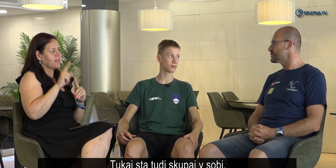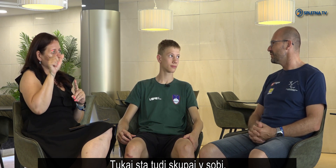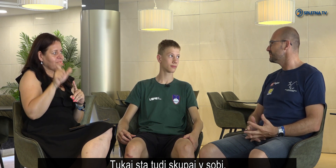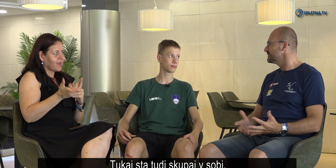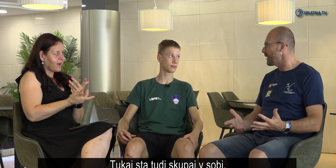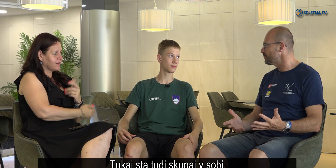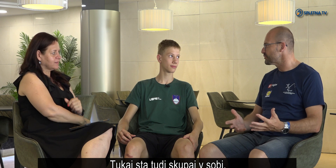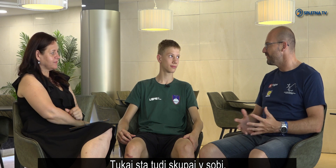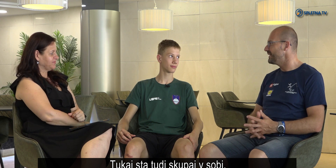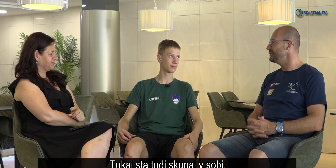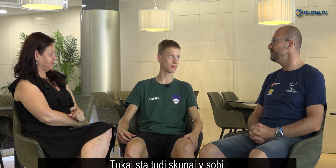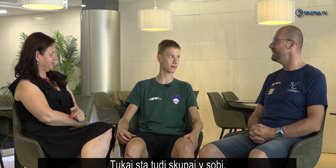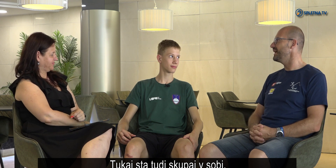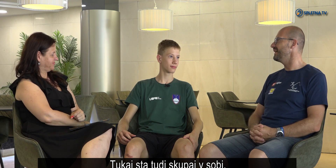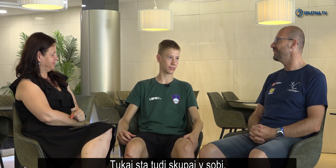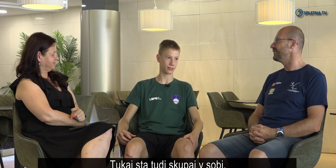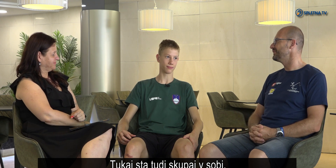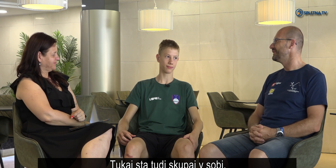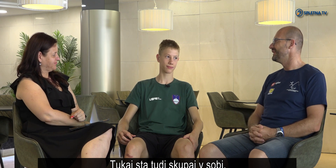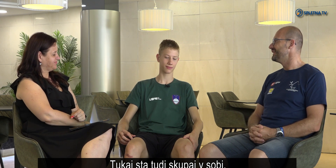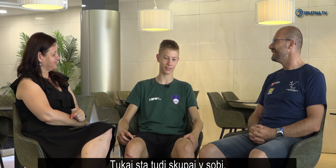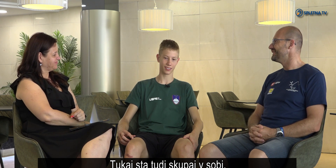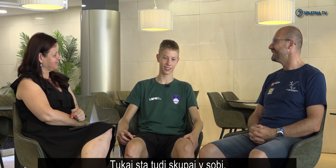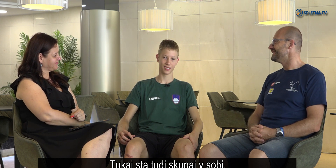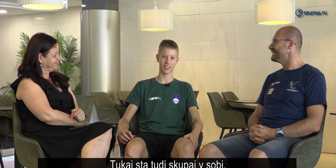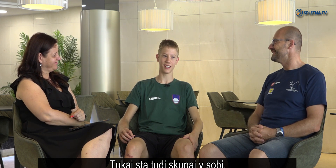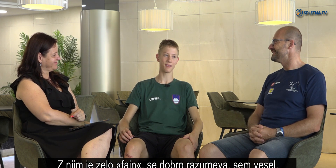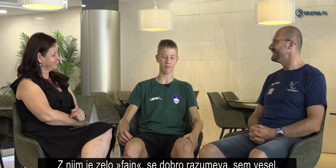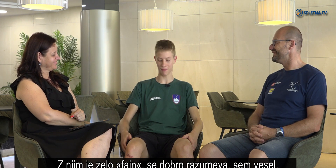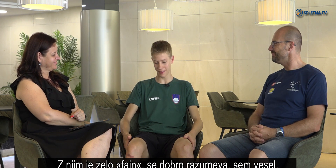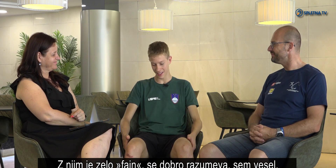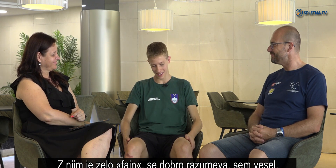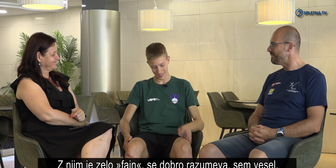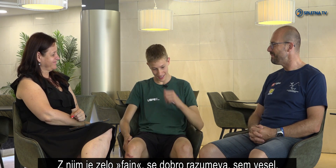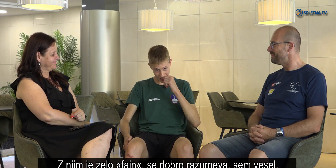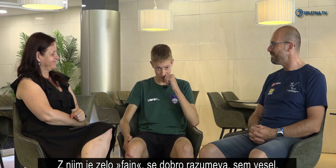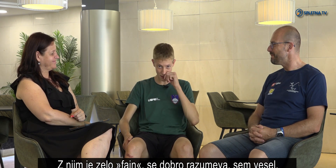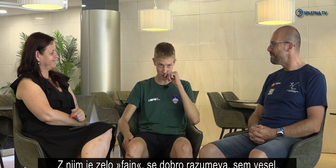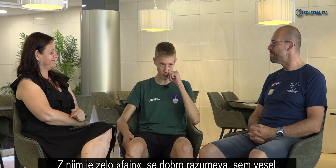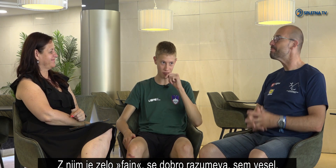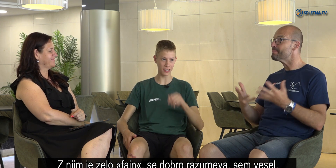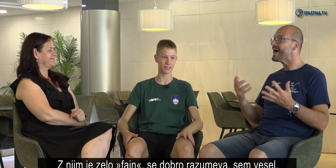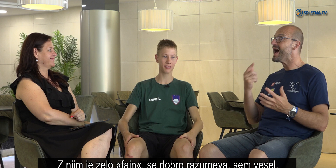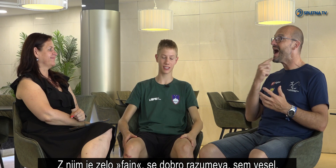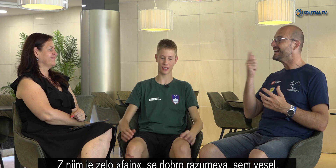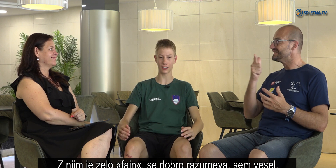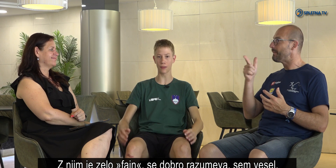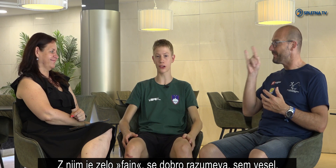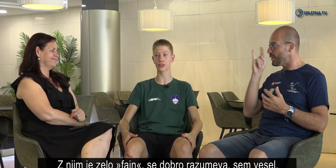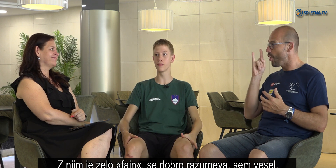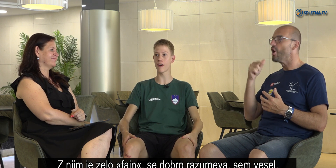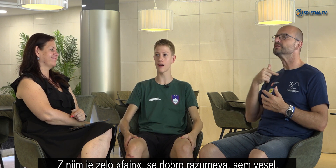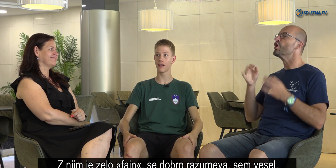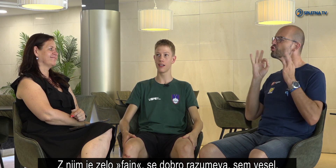Imaš kakšno strahno spoštovanje do Mihe, kako Ja, z njim? z njim je zelo fajn, se